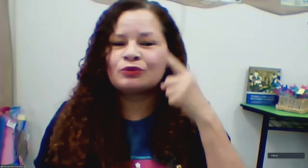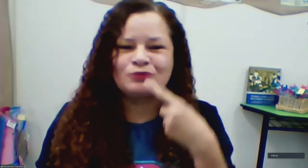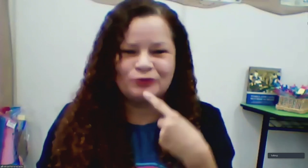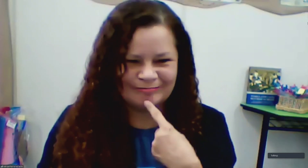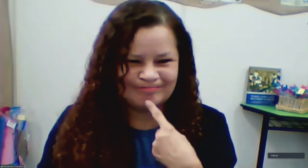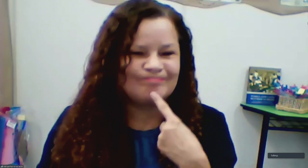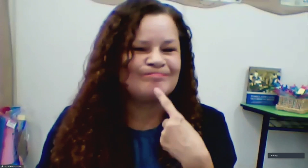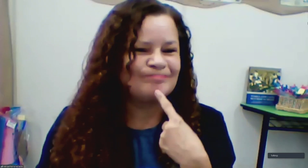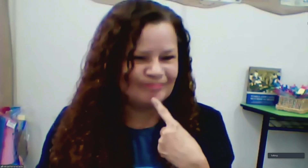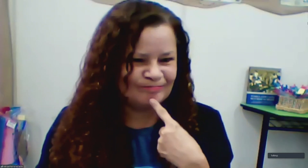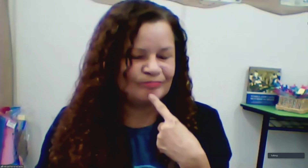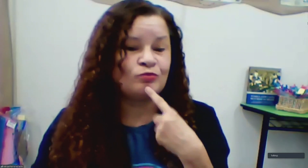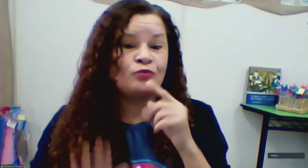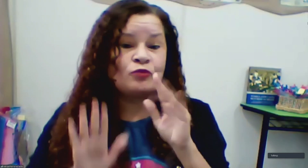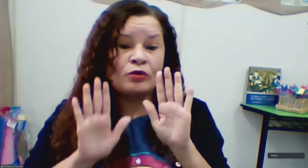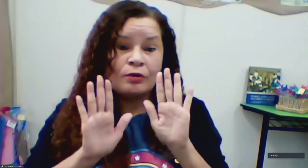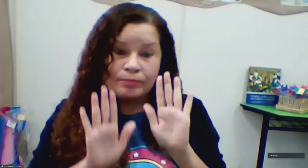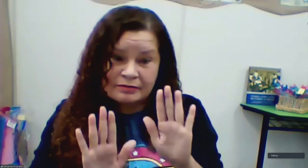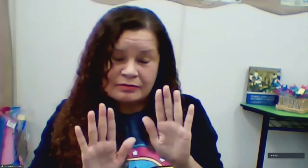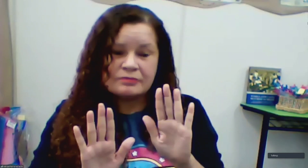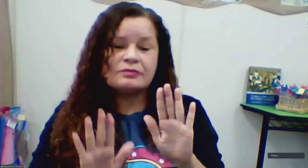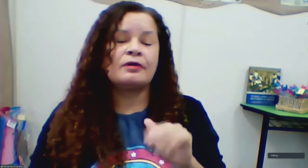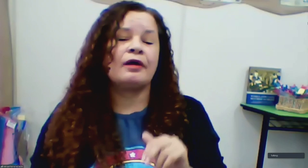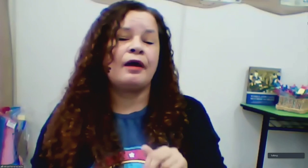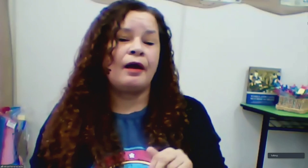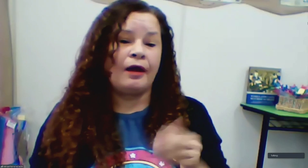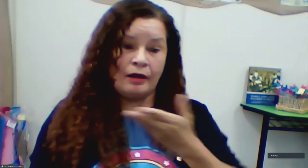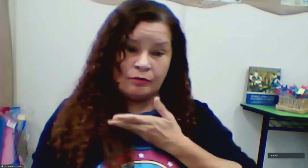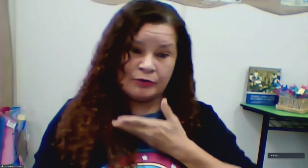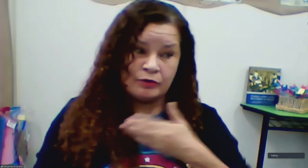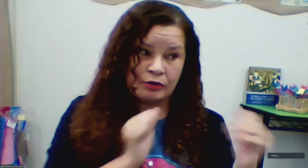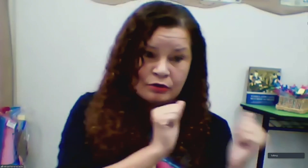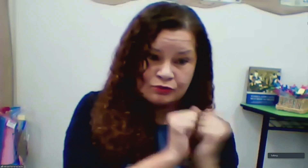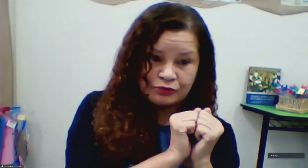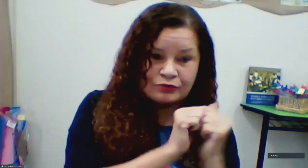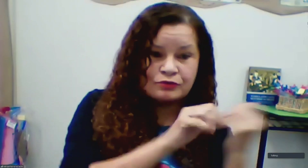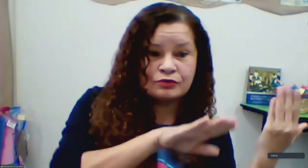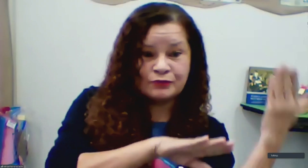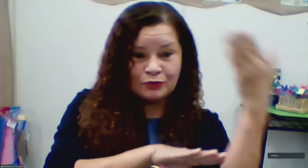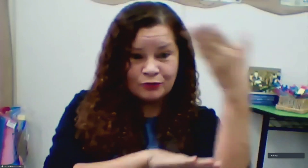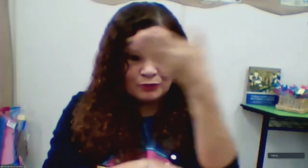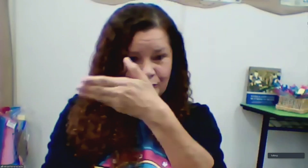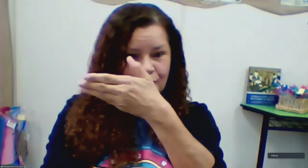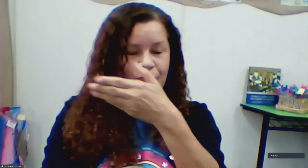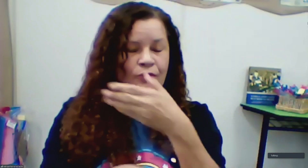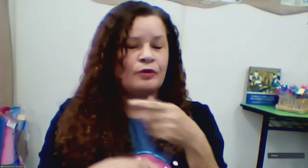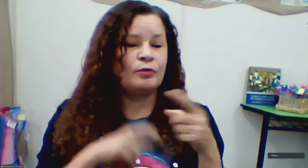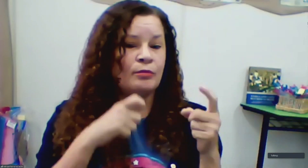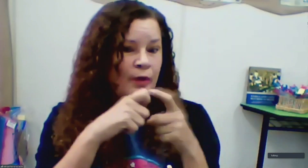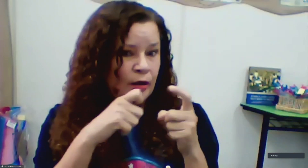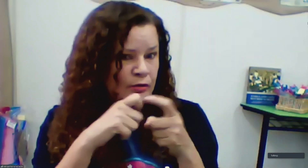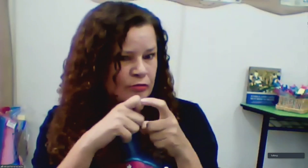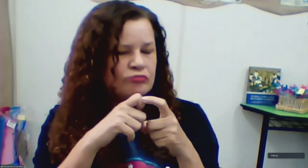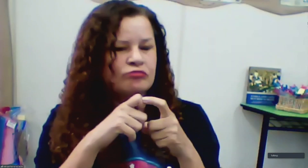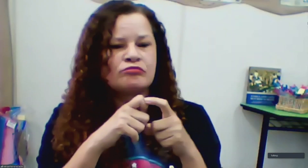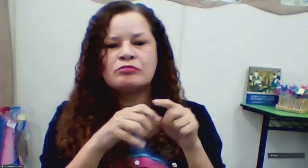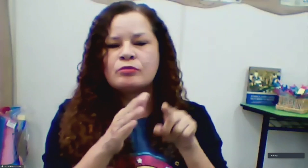minha amiga, ela foi junto ao médico, nós conversamos com o médico explicou, não,